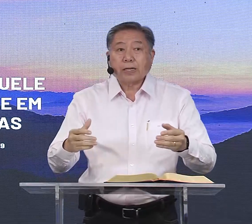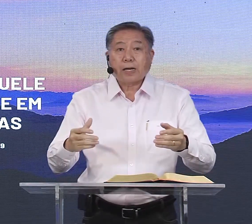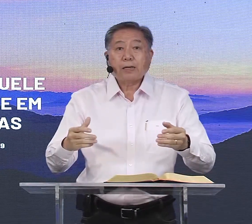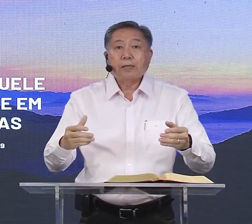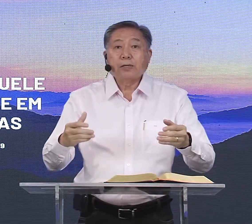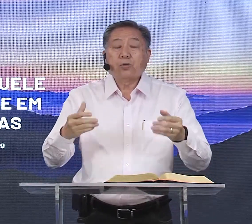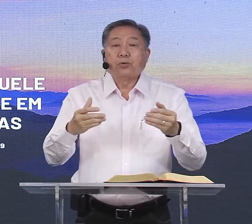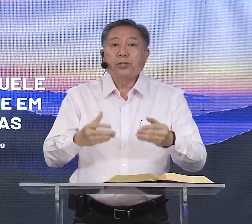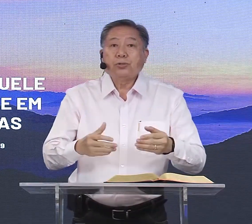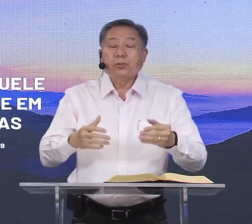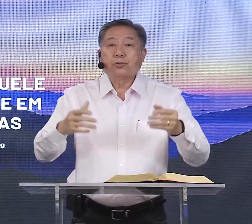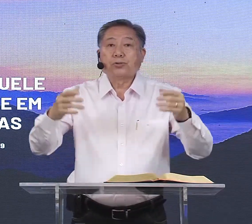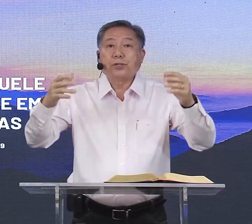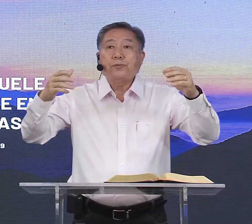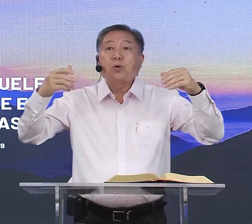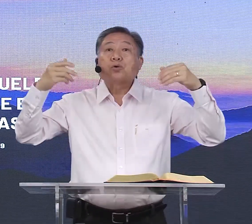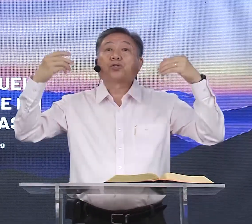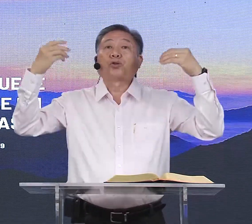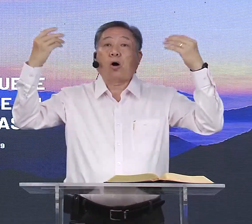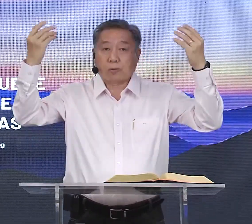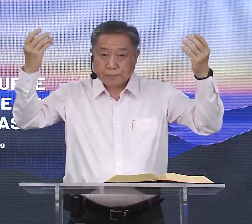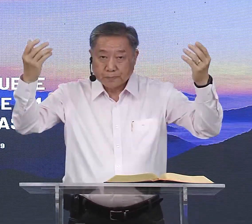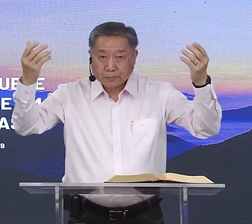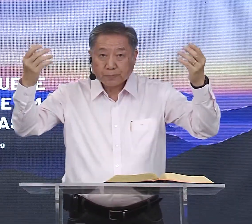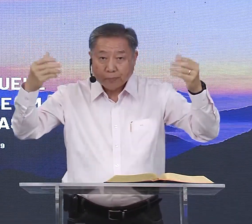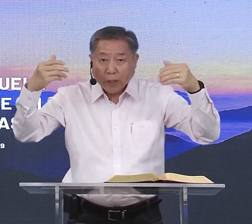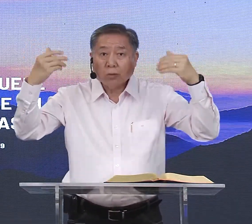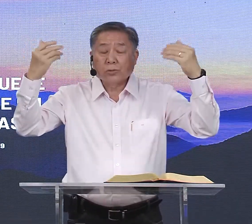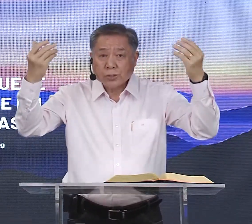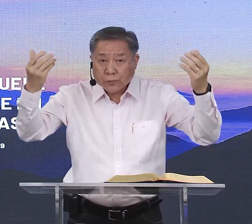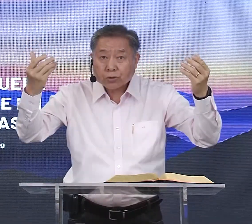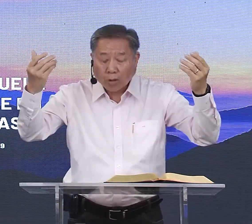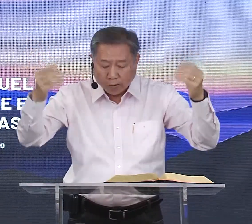ele está incluindo, inclusive, o sol.